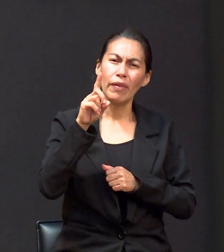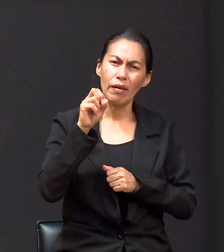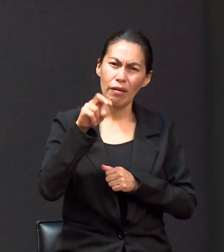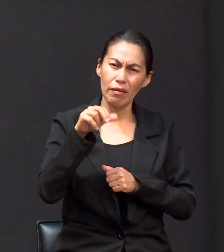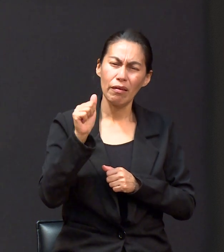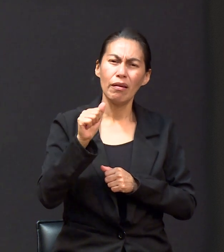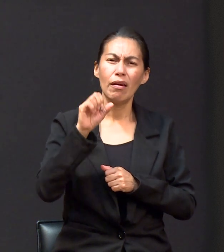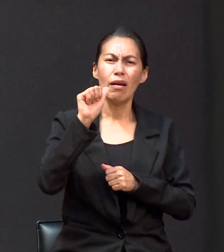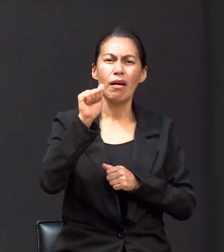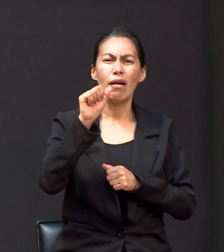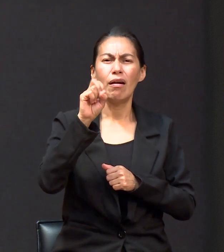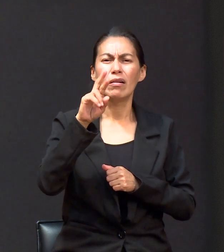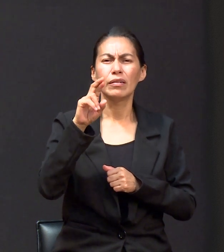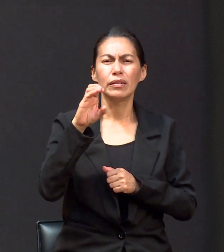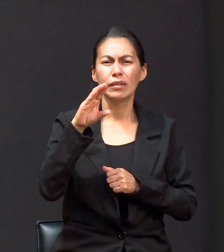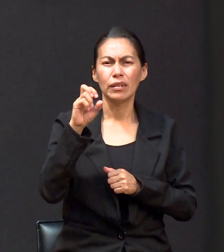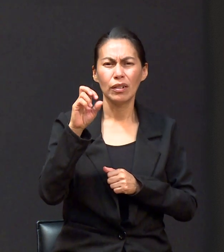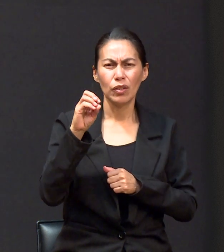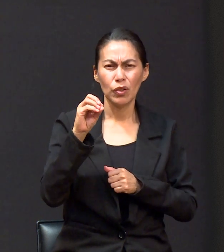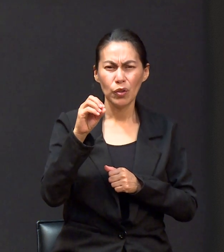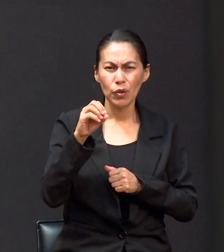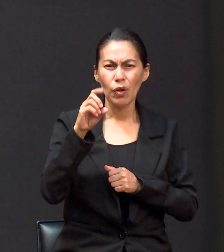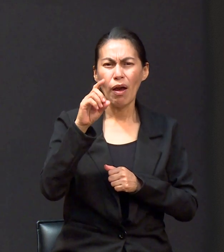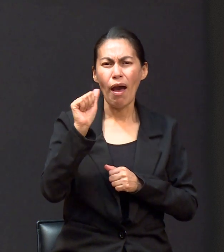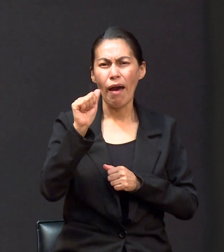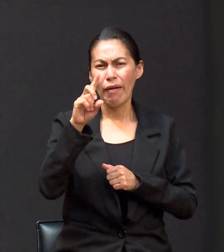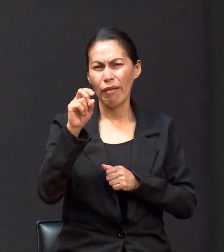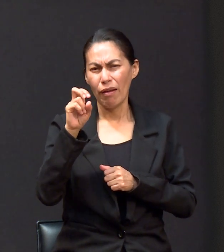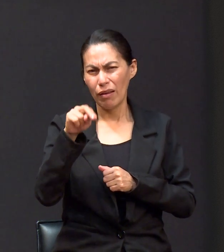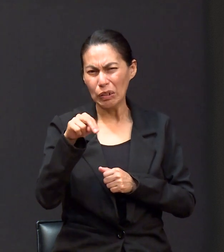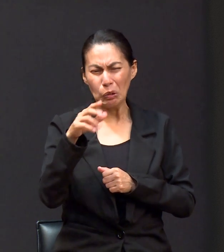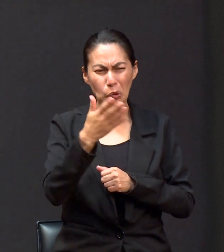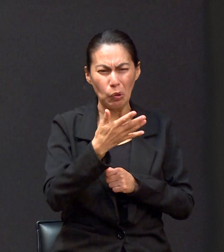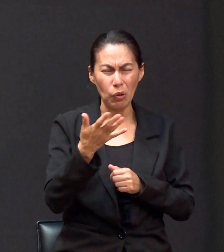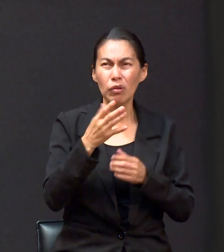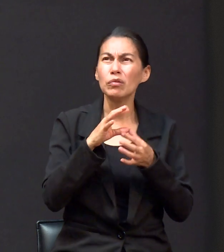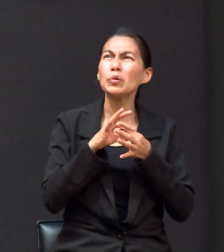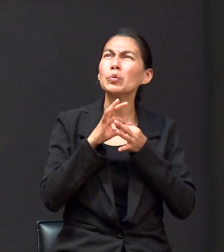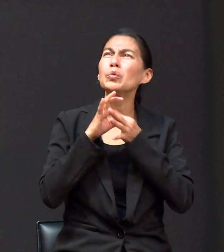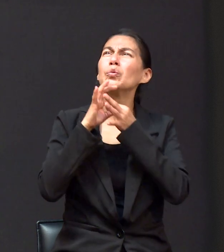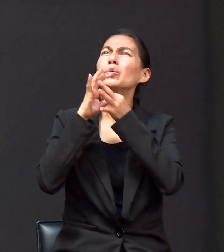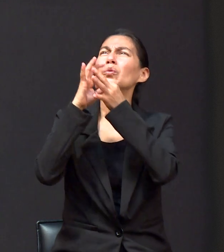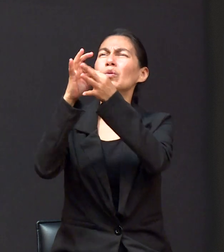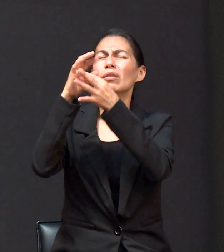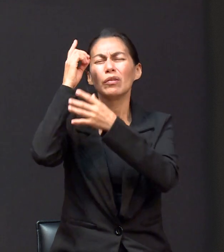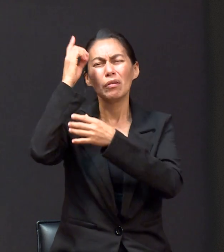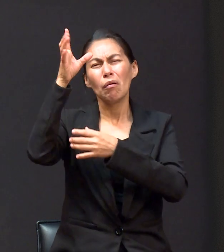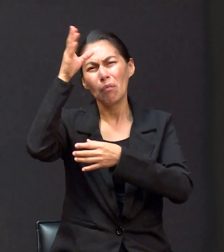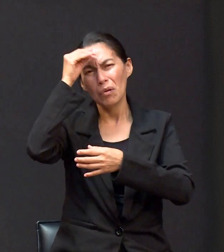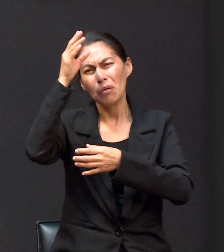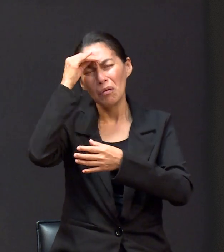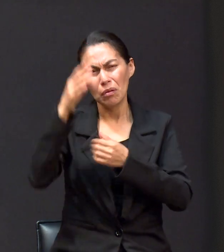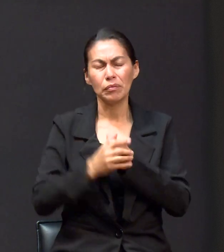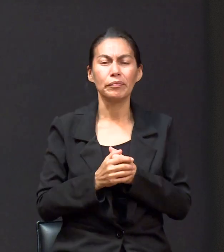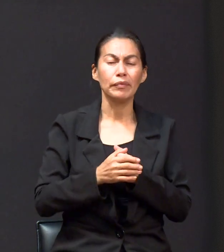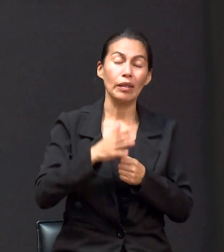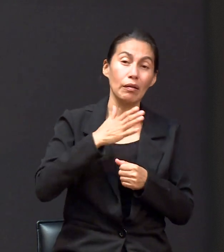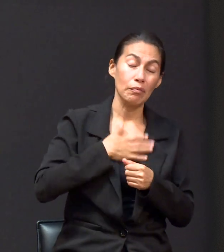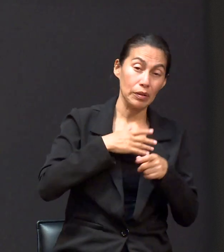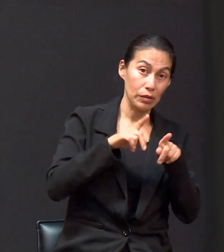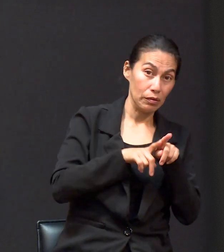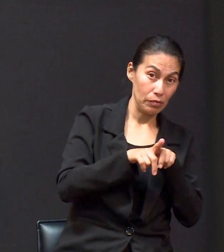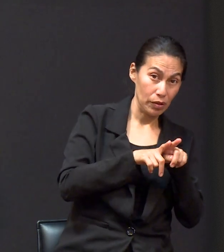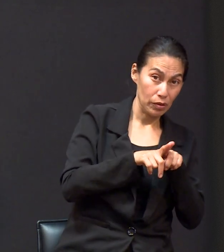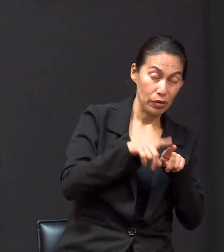Dana, Arsenio y Adrián, que lleguen a los pies de Jesús. Amén. Por las luchas